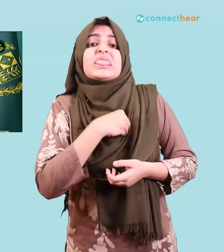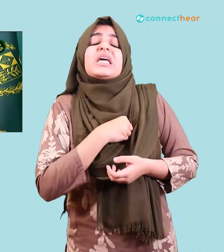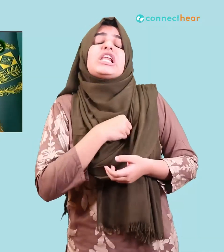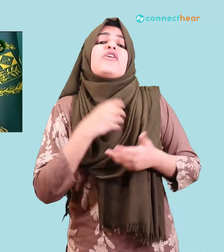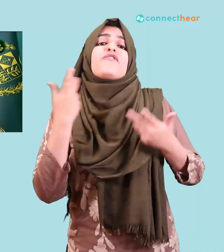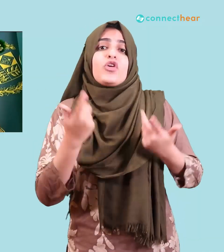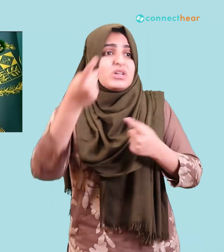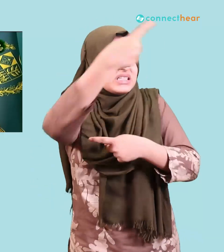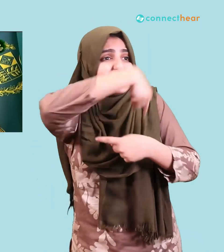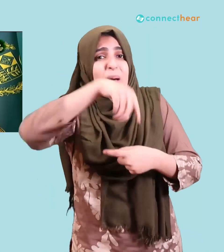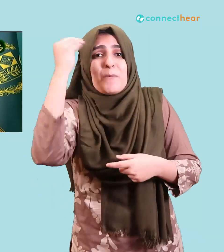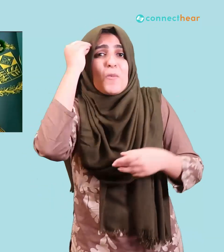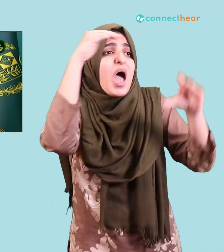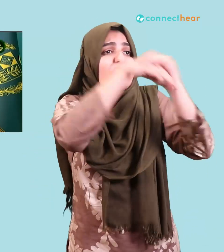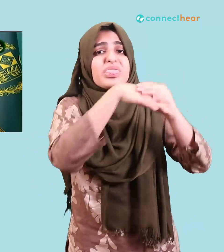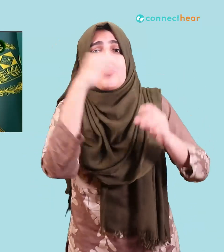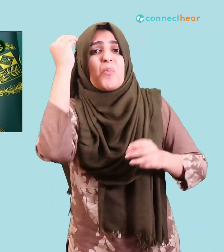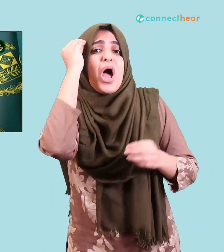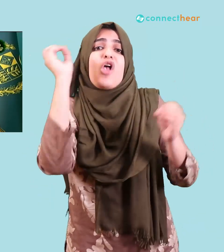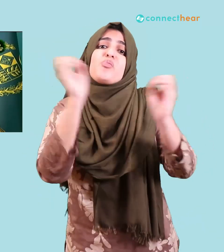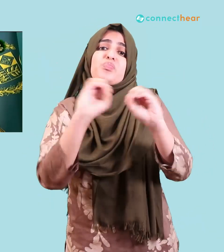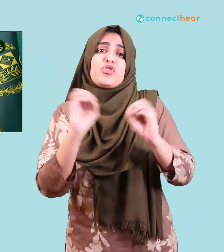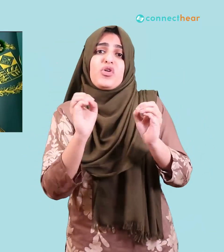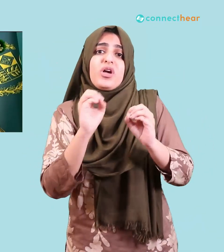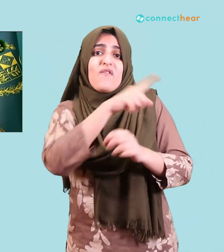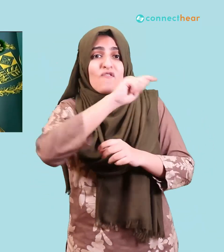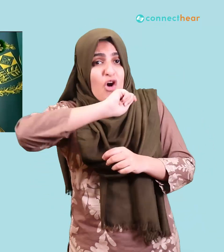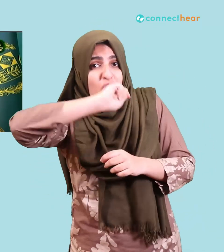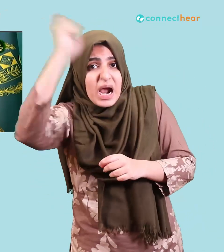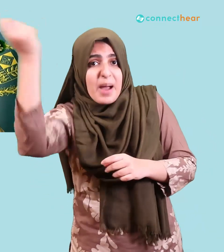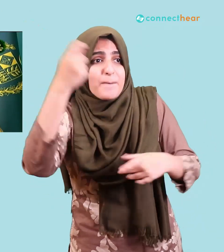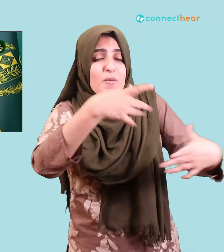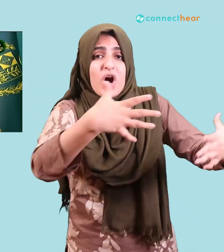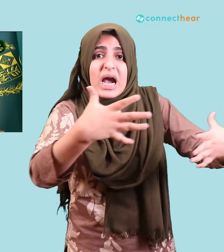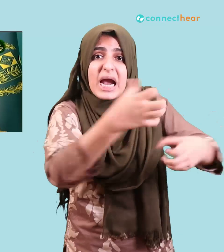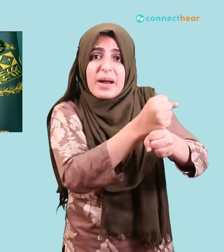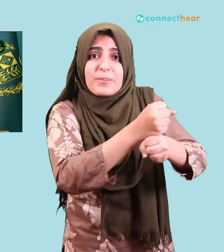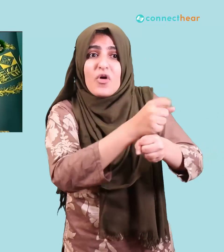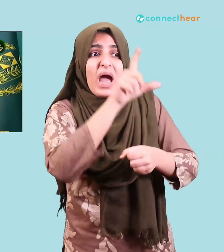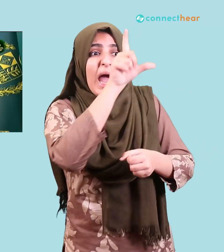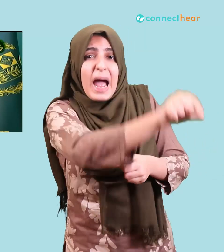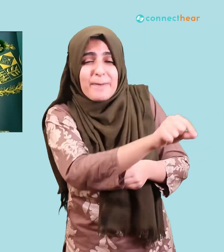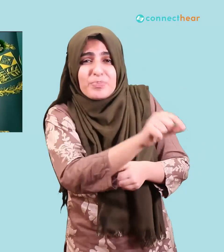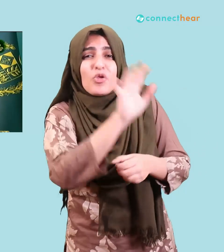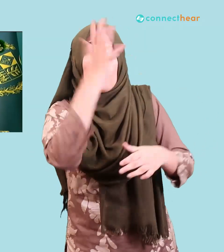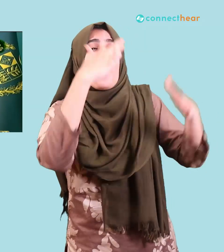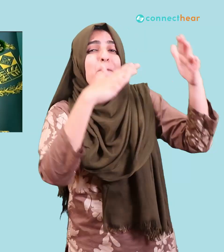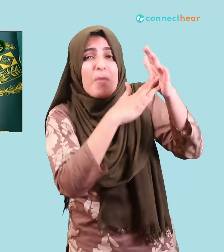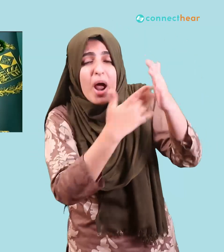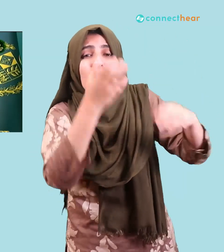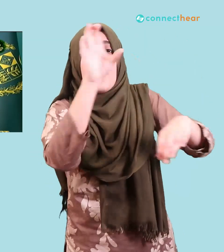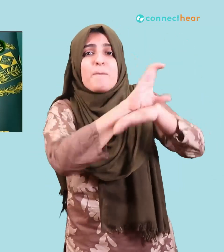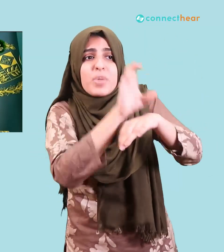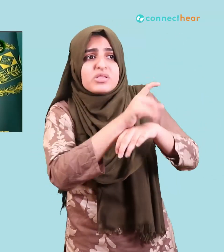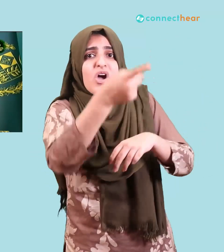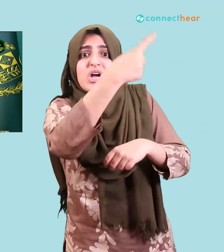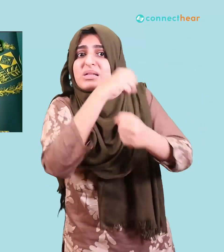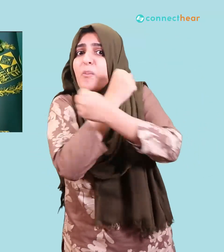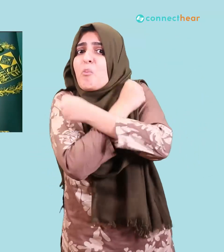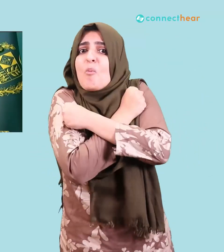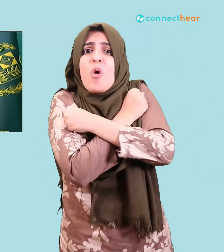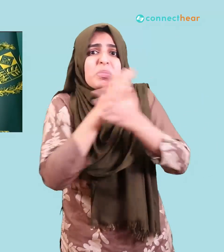کو اس چیز کی سمجھ نہیں ہے۔ مغرب کے اندر ان کے جو پیغمبر ہیں، ان کو اس طرح نہیں، ان کا